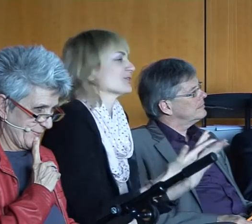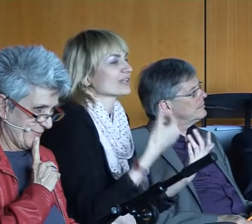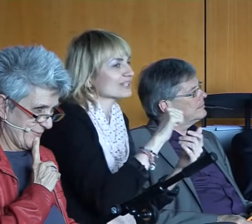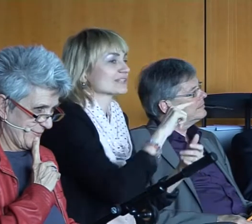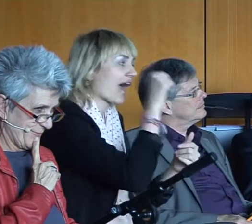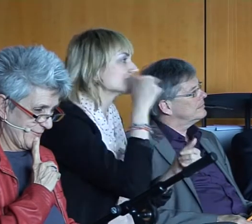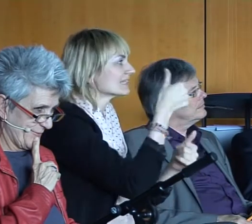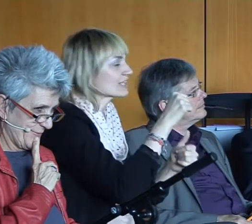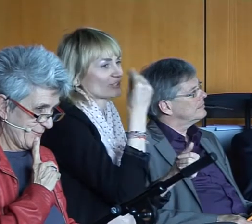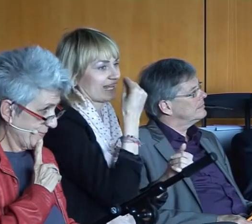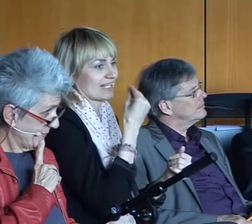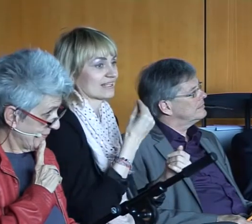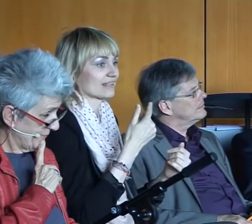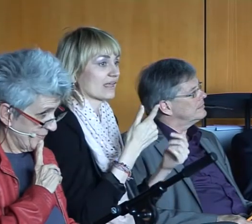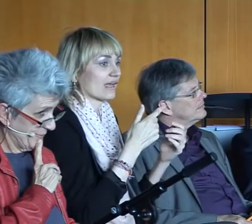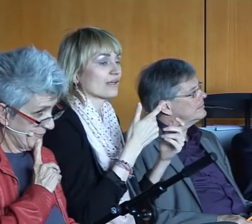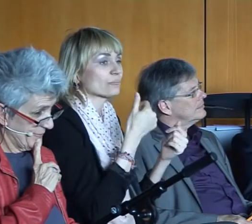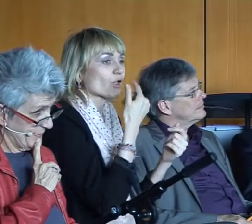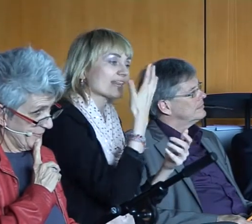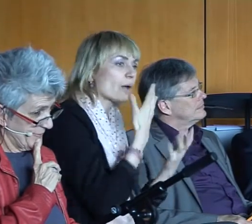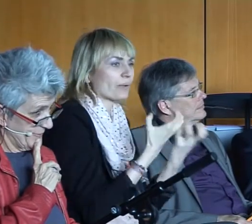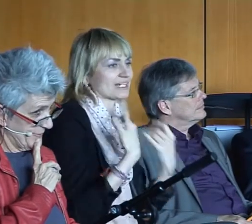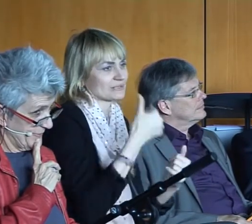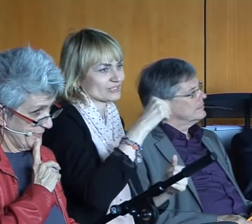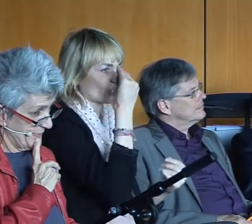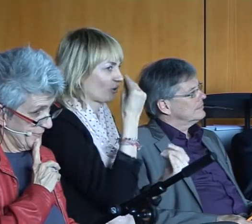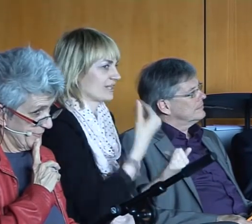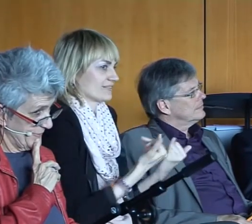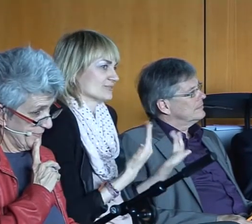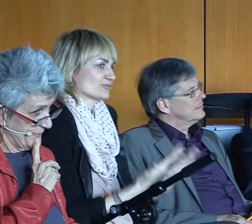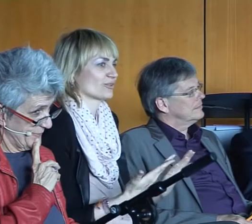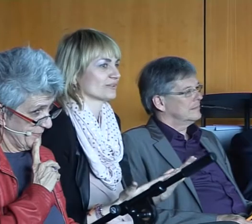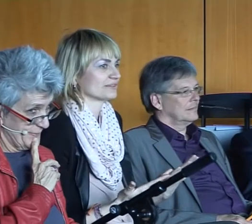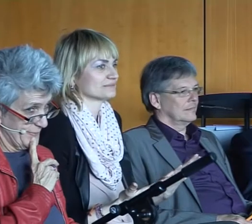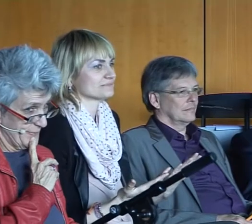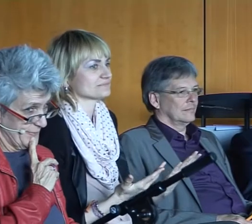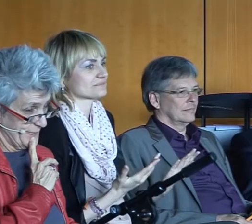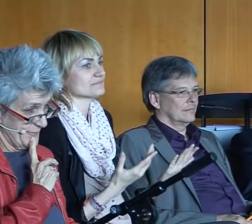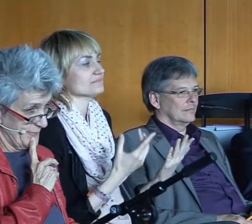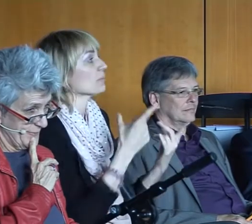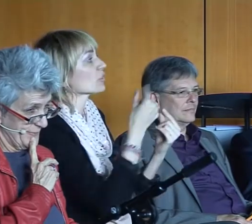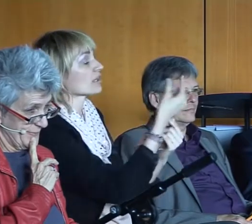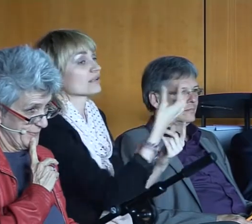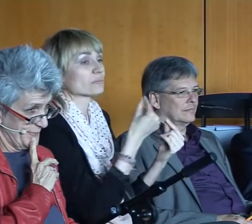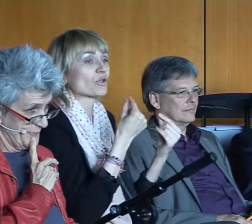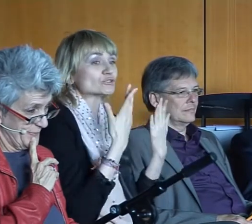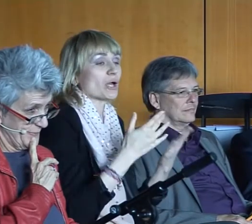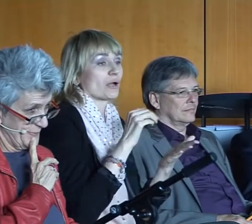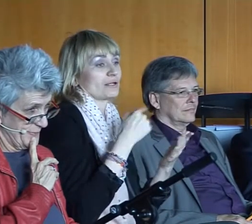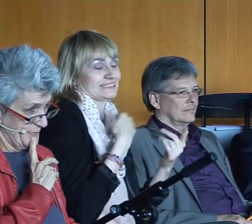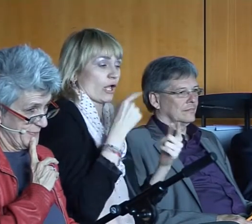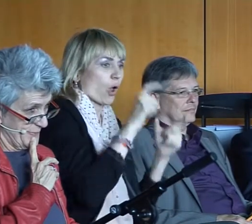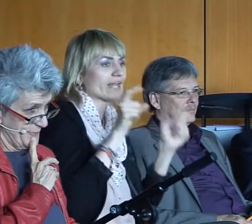Gut, das heißt, die Menschen lernen im Umgang mit mir immer dazu. Praxis und Theorie sieht dann eben so aus, nicht?